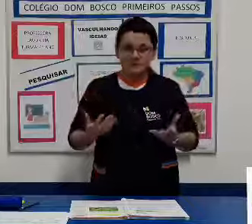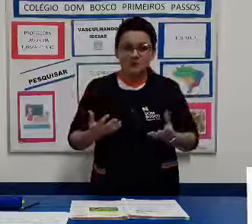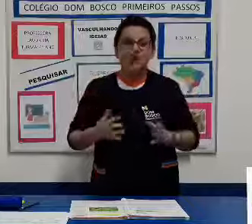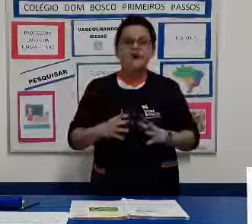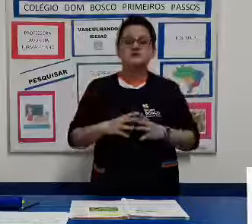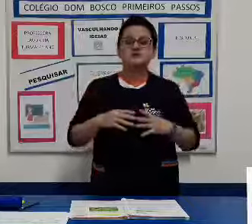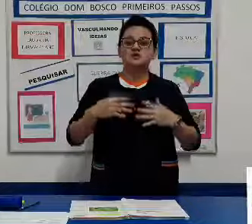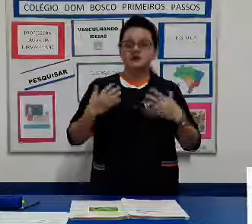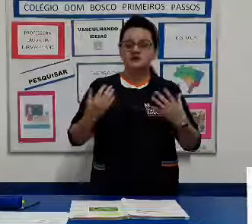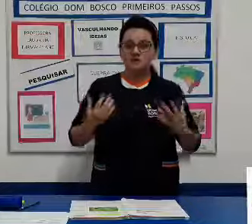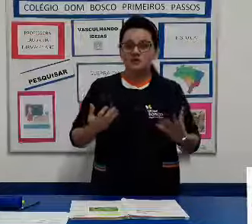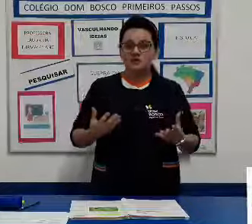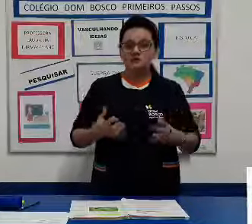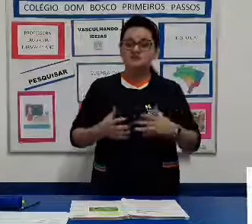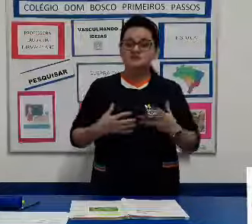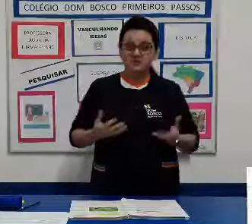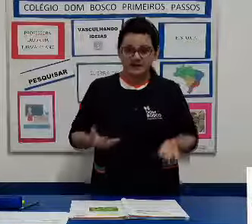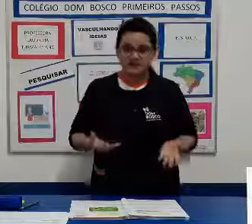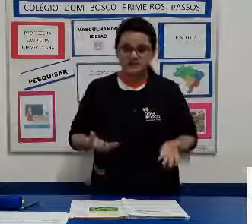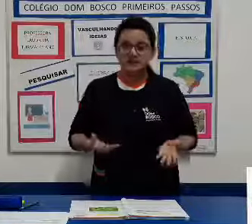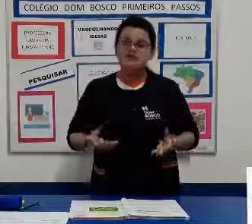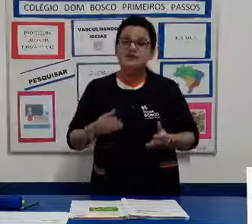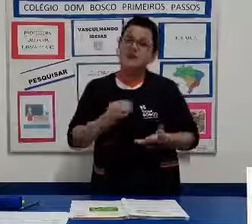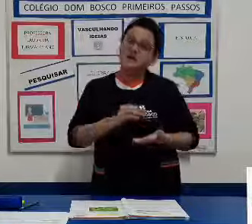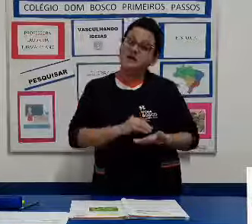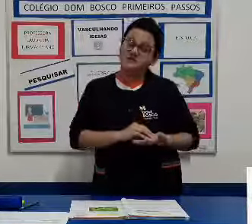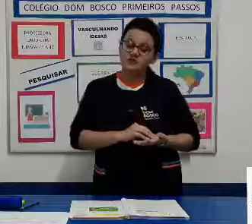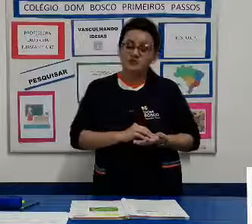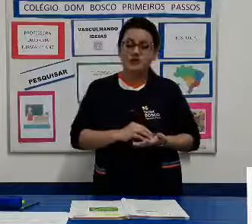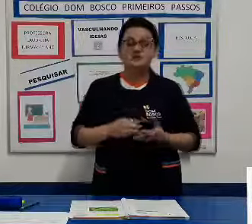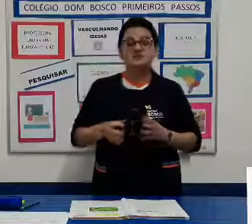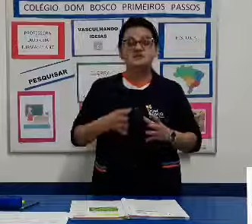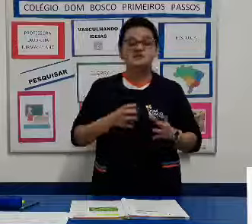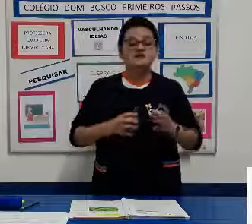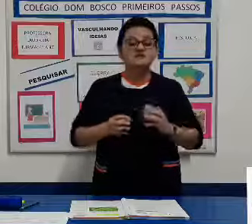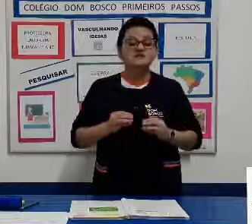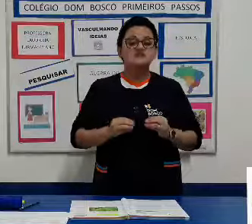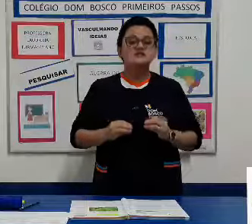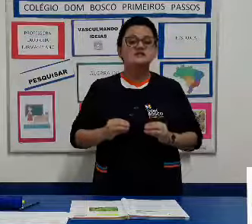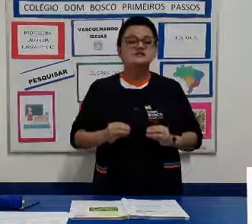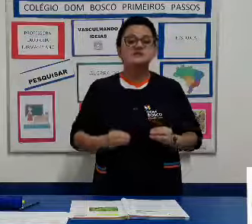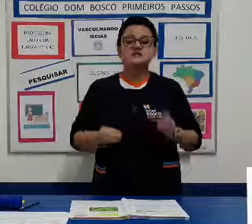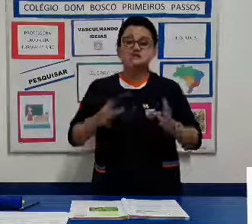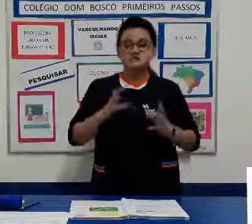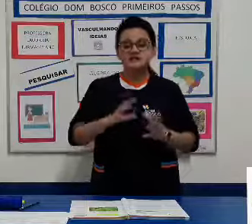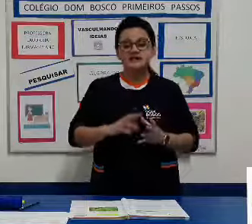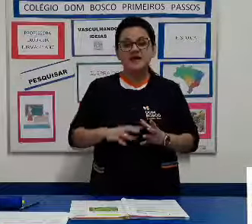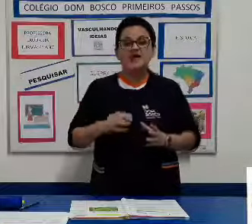capítulo 4, sobre a revolta dos escravos, então agora a professora volta para nós fazermos exercícios. Então eu vou explicar